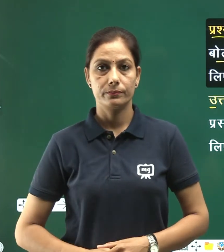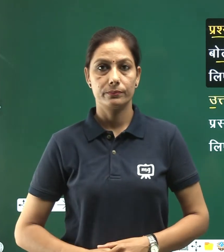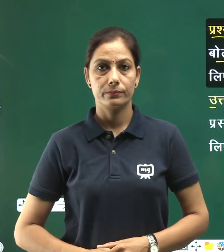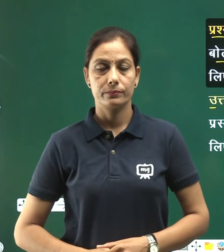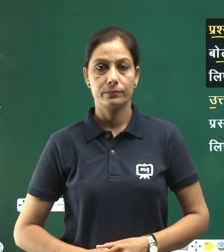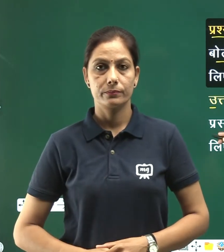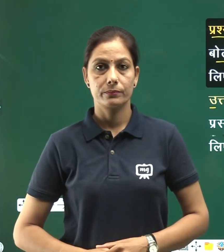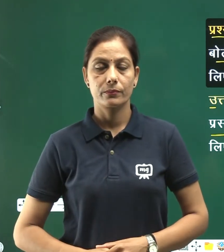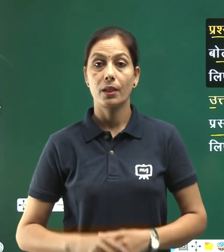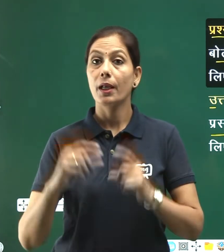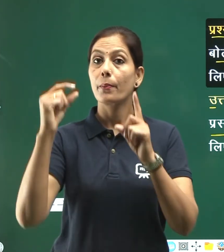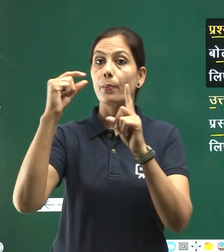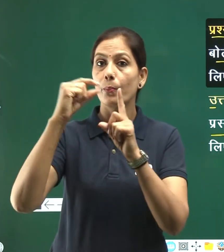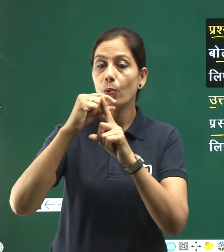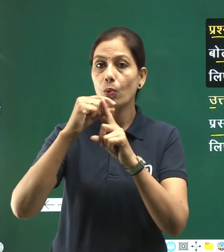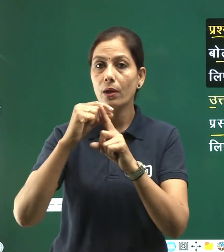कार्यक्रम प्रस्तुतकर्ता